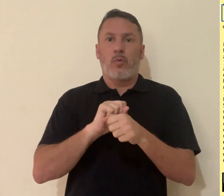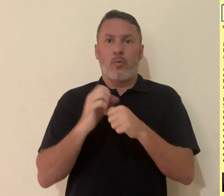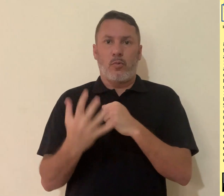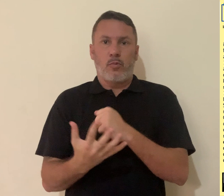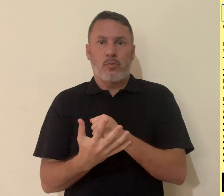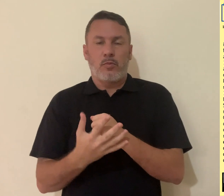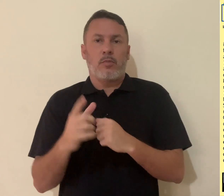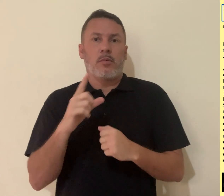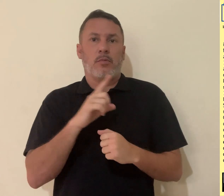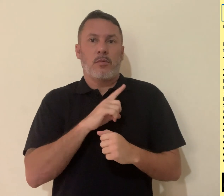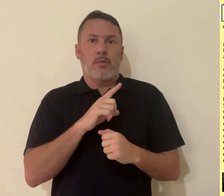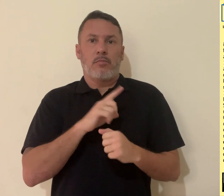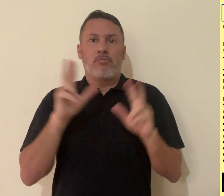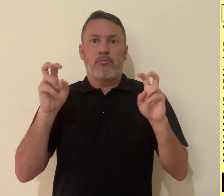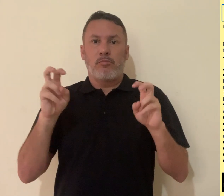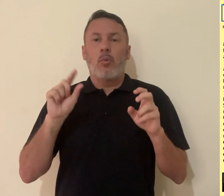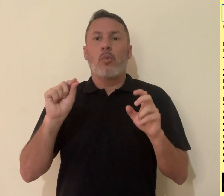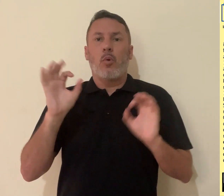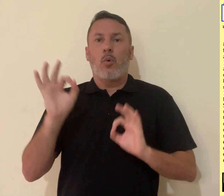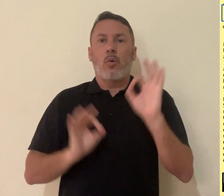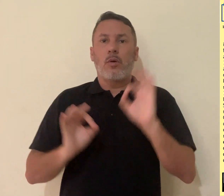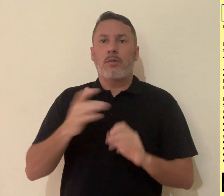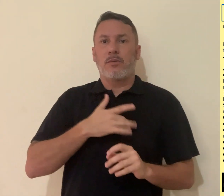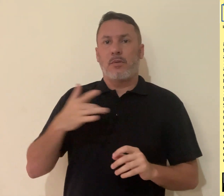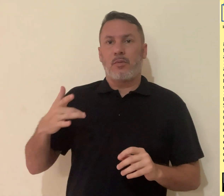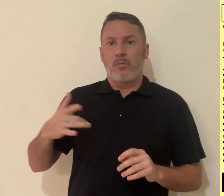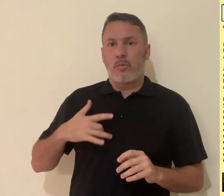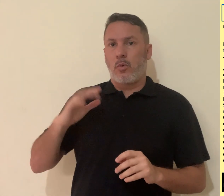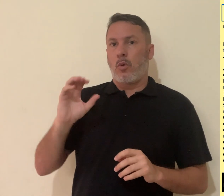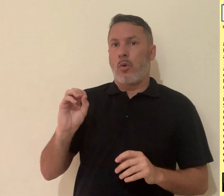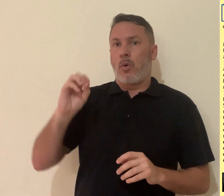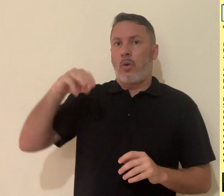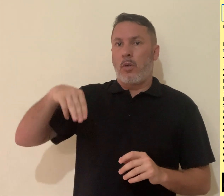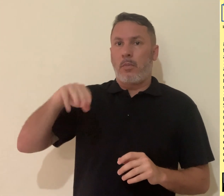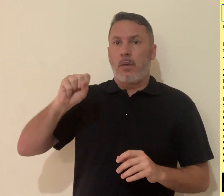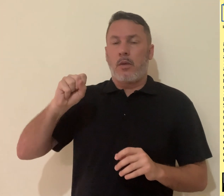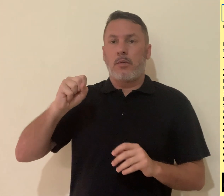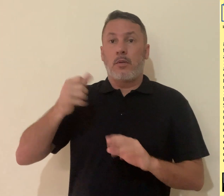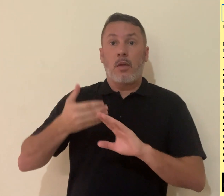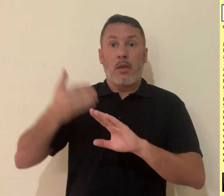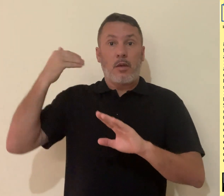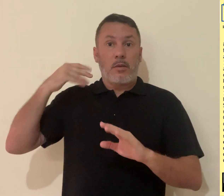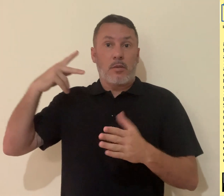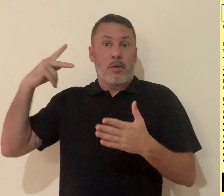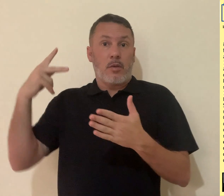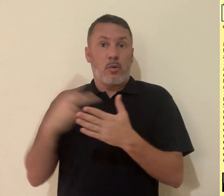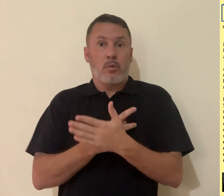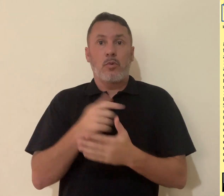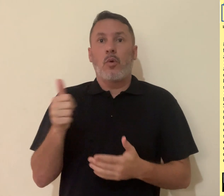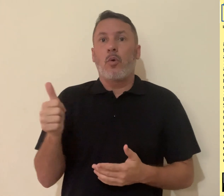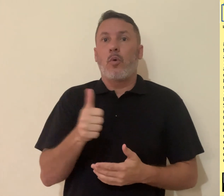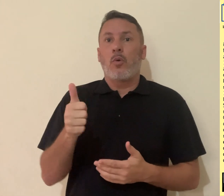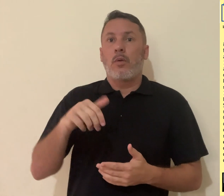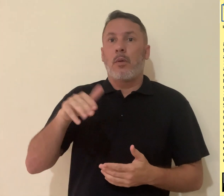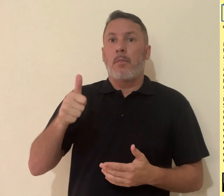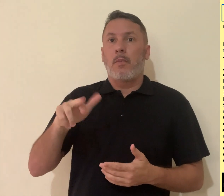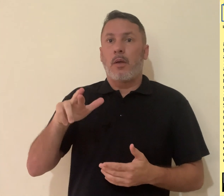tarkov dois pela organização mundial da saúde ocorrida em 11 de março de 2020 bem como das medidas